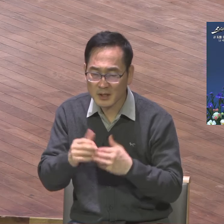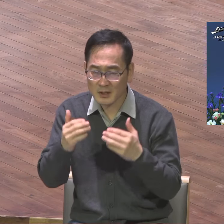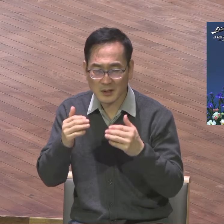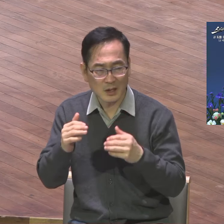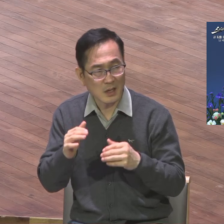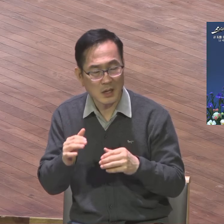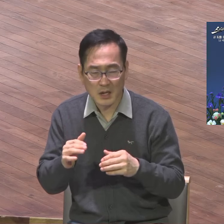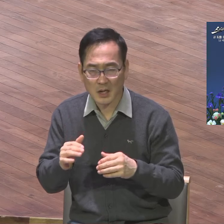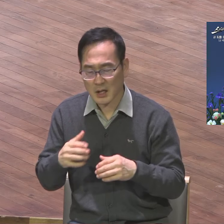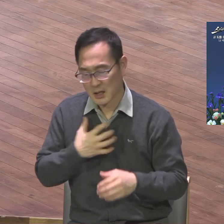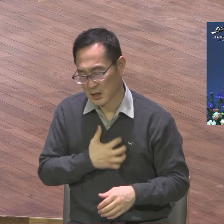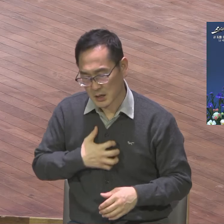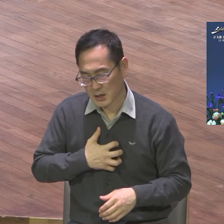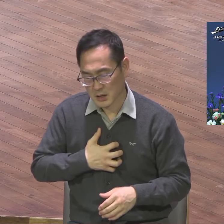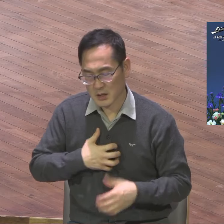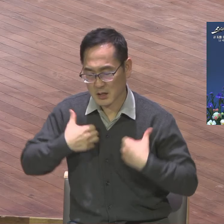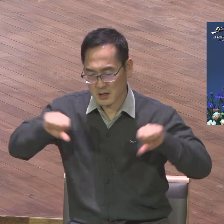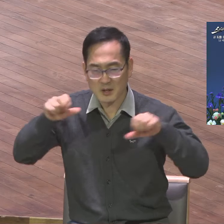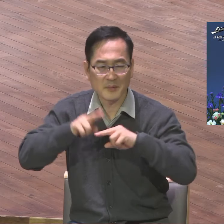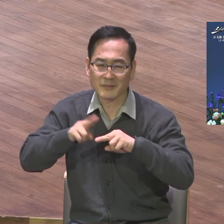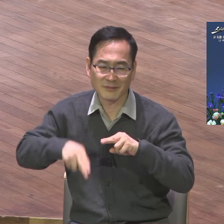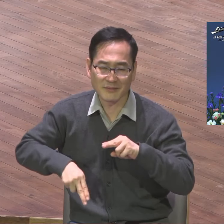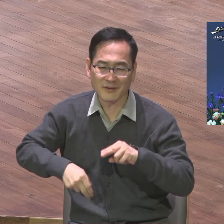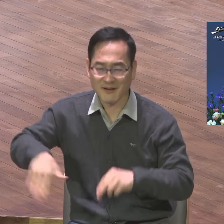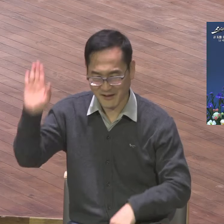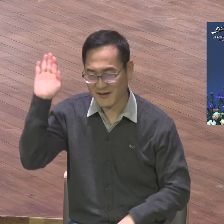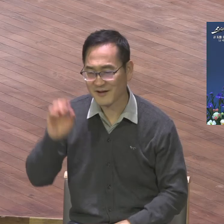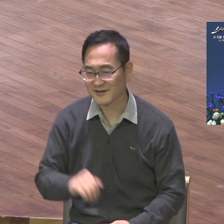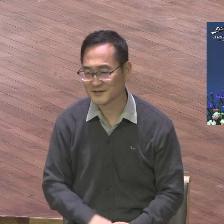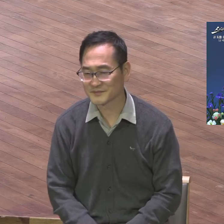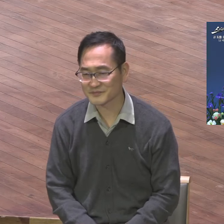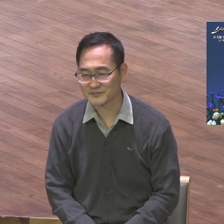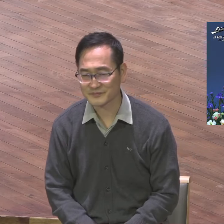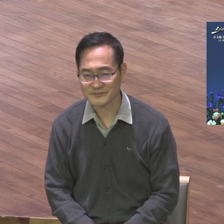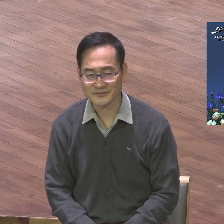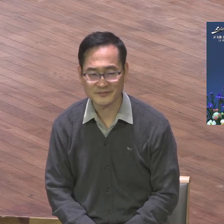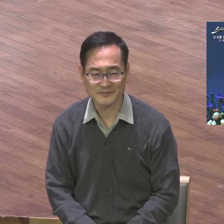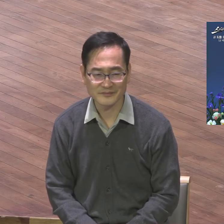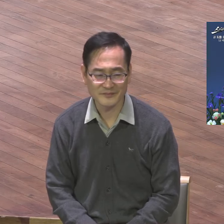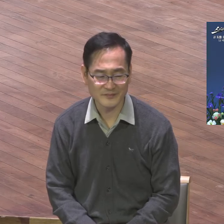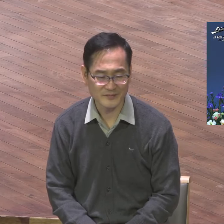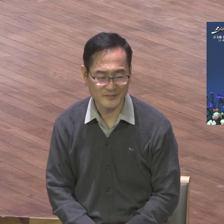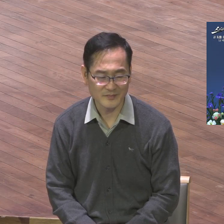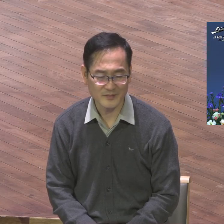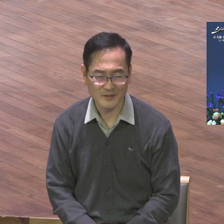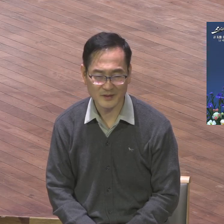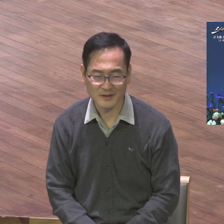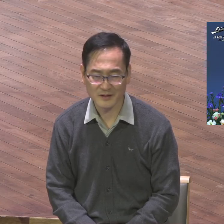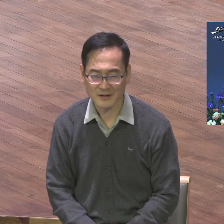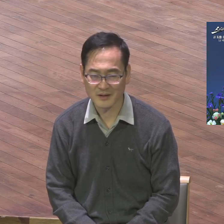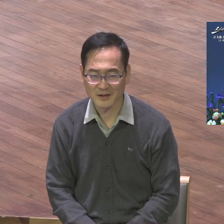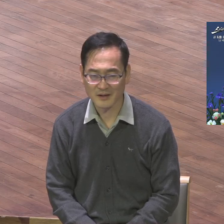뭐지? 나가야 된대. 뽑아봐야 55세래요. 다 직장 다 쫓겨나야 돼. 상황이 그렇대.